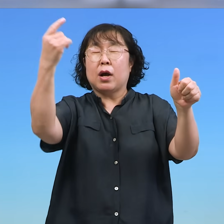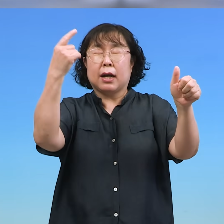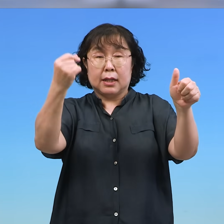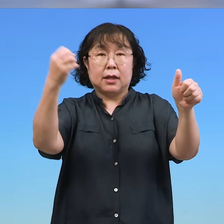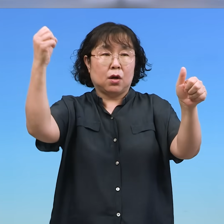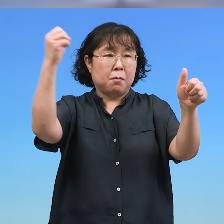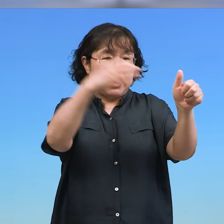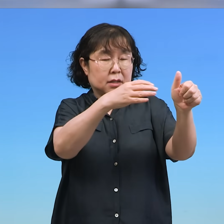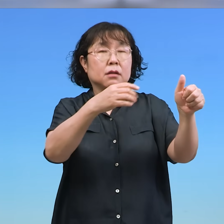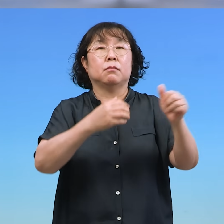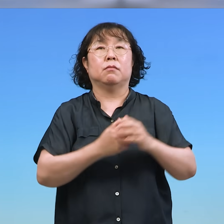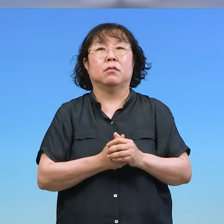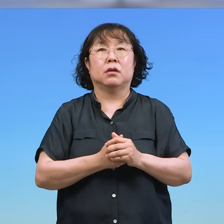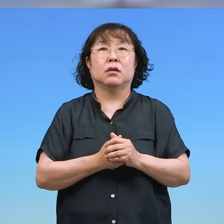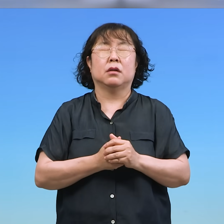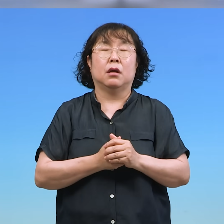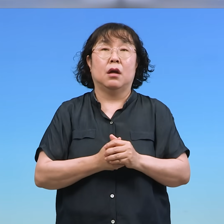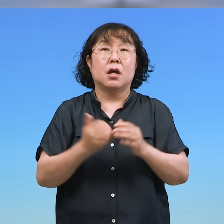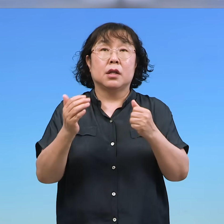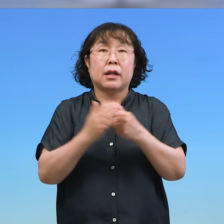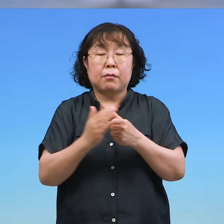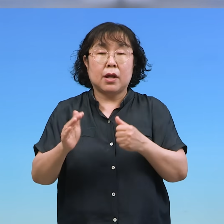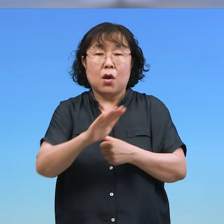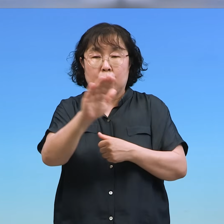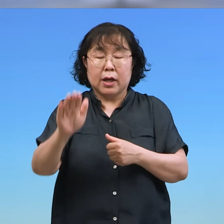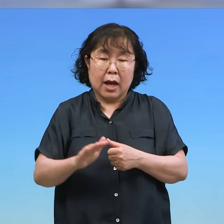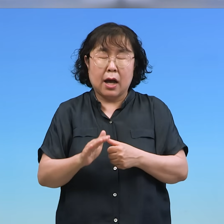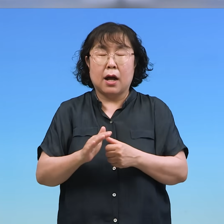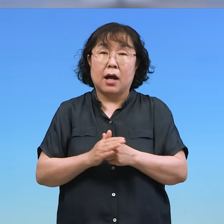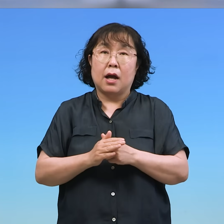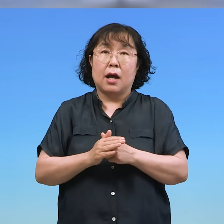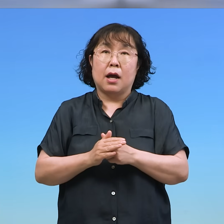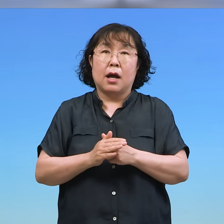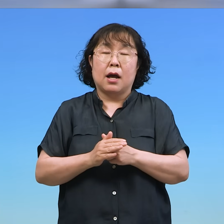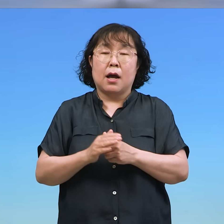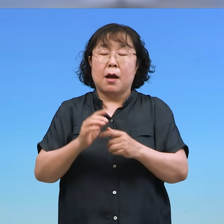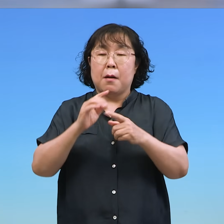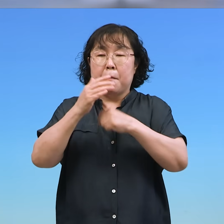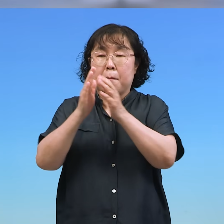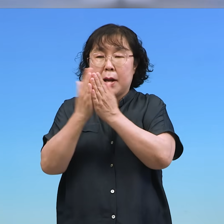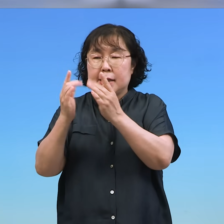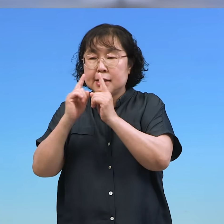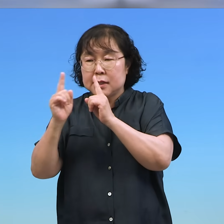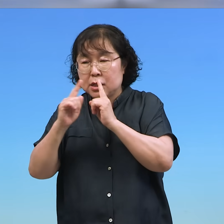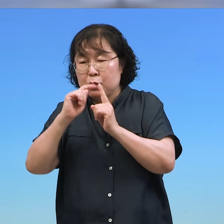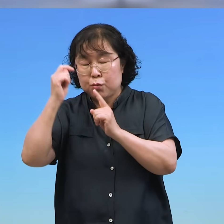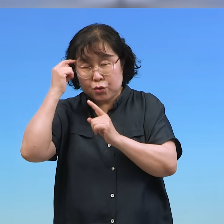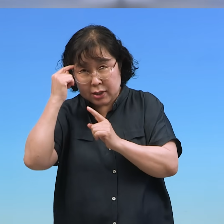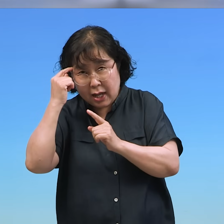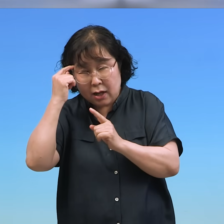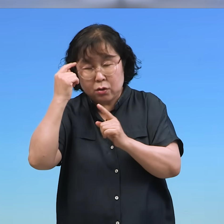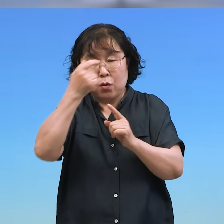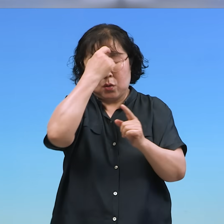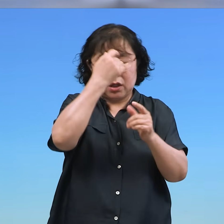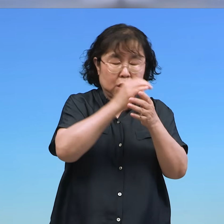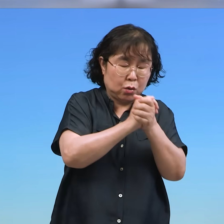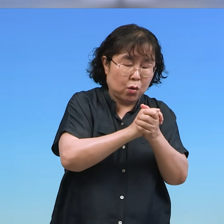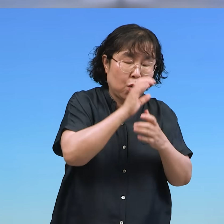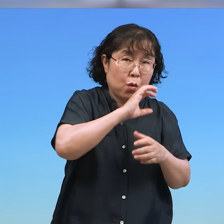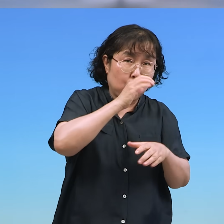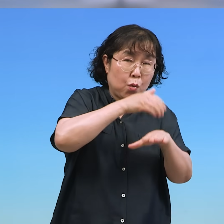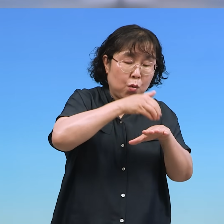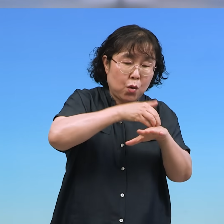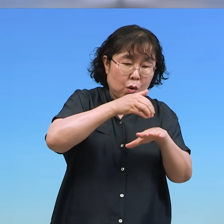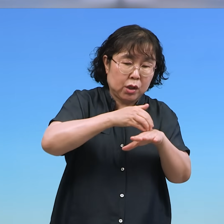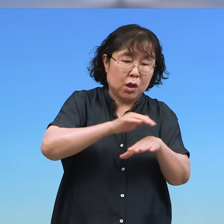이제 오늘 이 영적 기초 다지기 중에 진짜 중요한 두 기둥인 말씀 묵상과 또 기도 훈련,